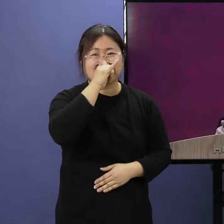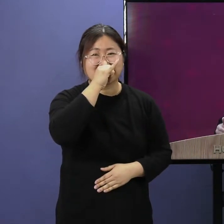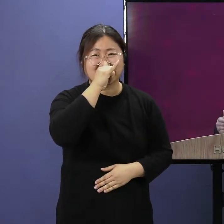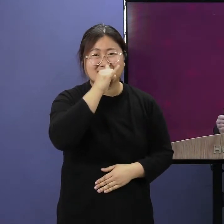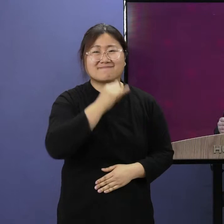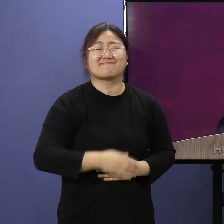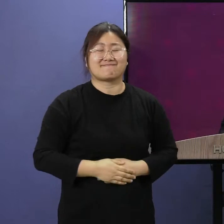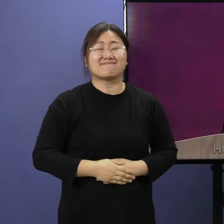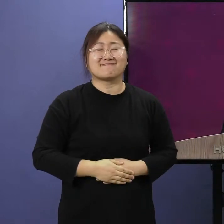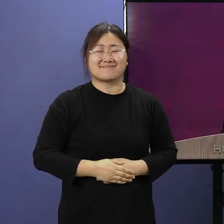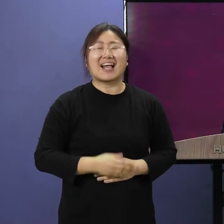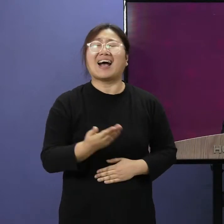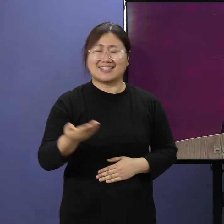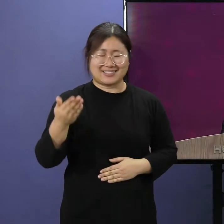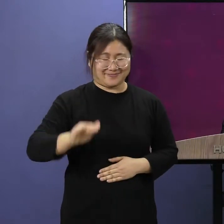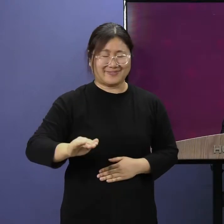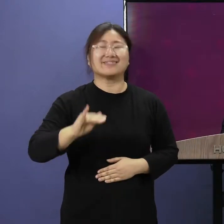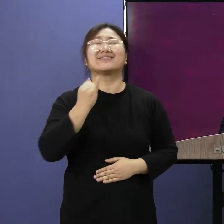괜찮습니다.